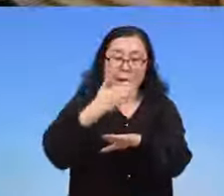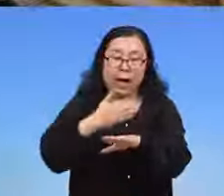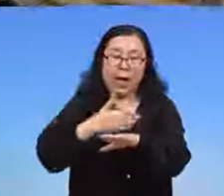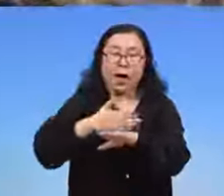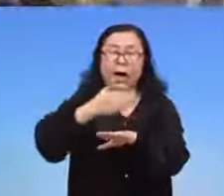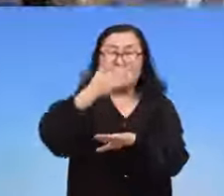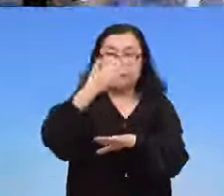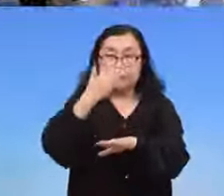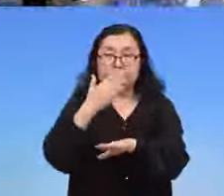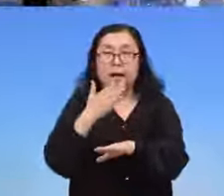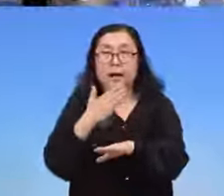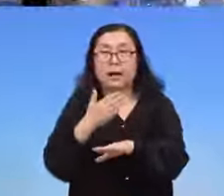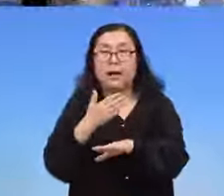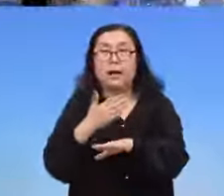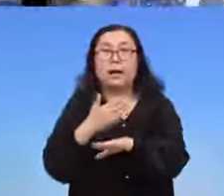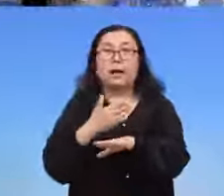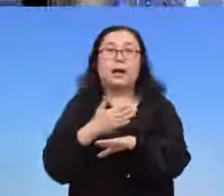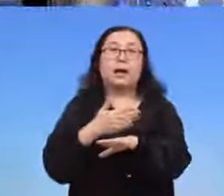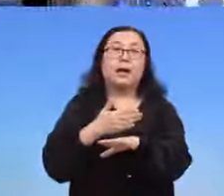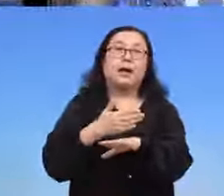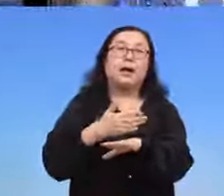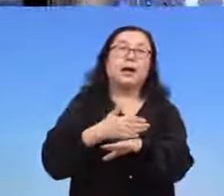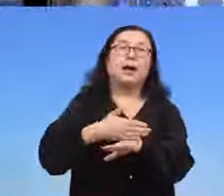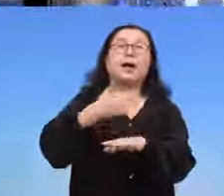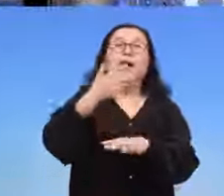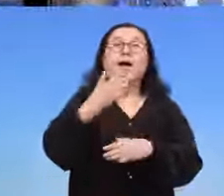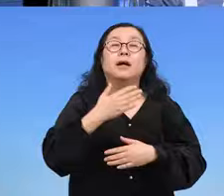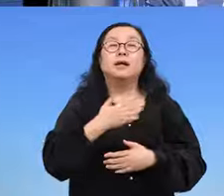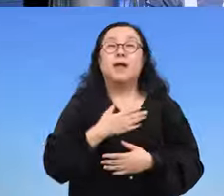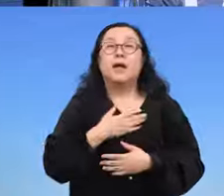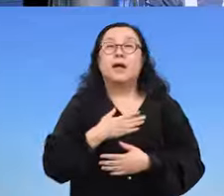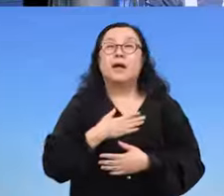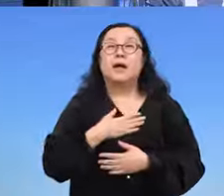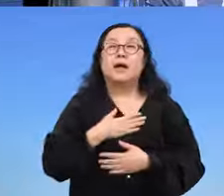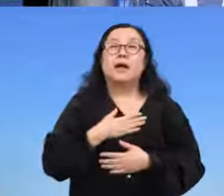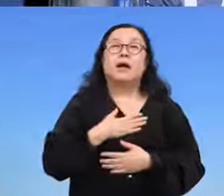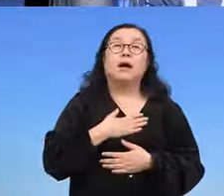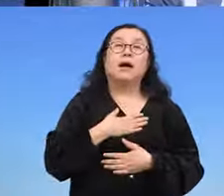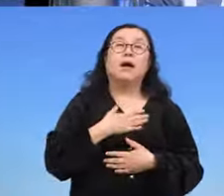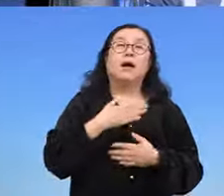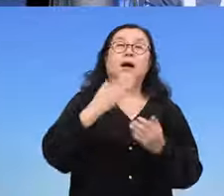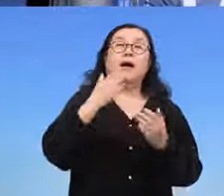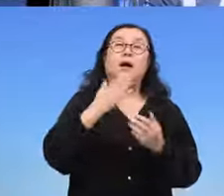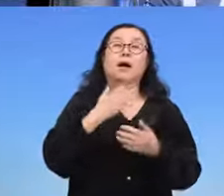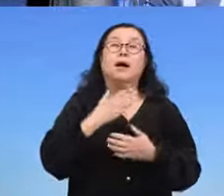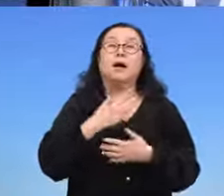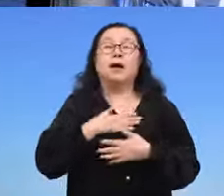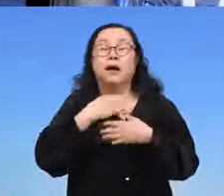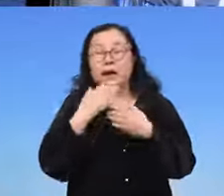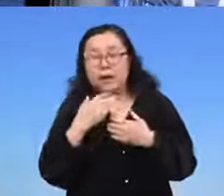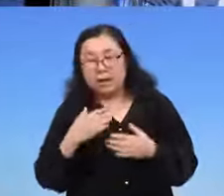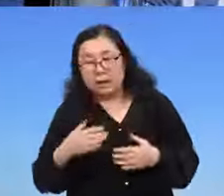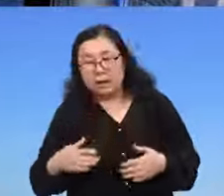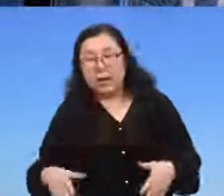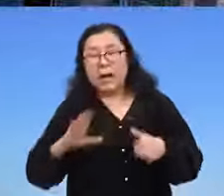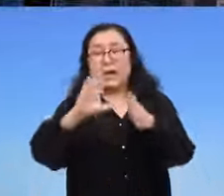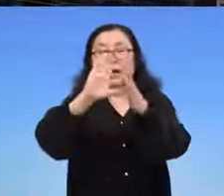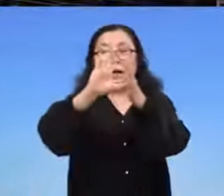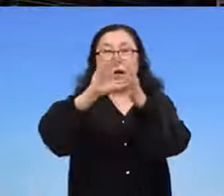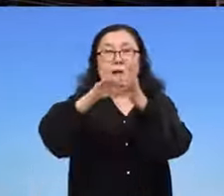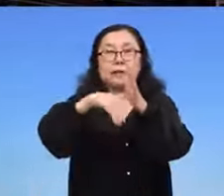지난 한 해 되돌아보며 우리의 연약함을 이렇게 고백합니다. 내가 약할 때 강함 주고,